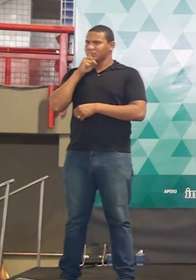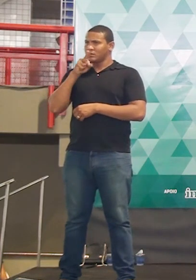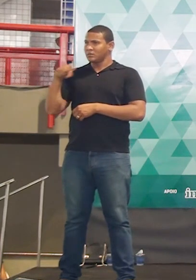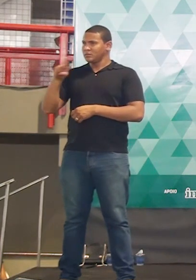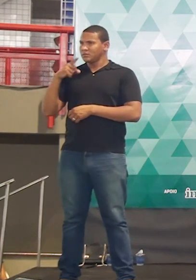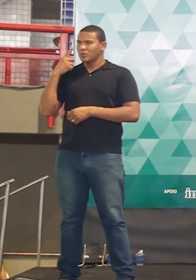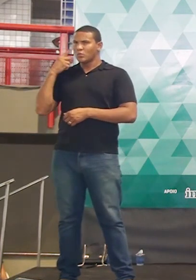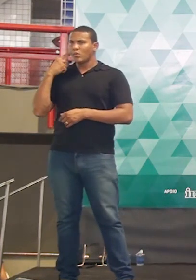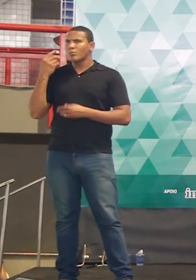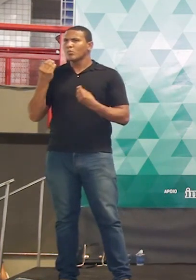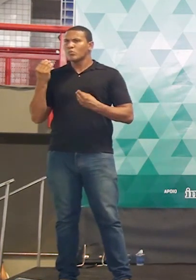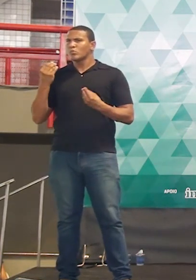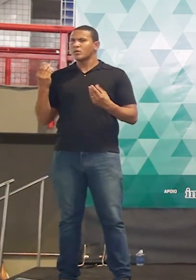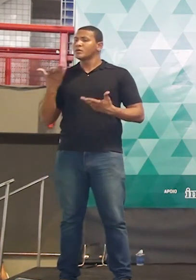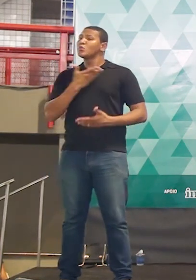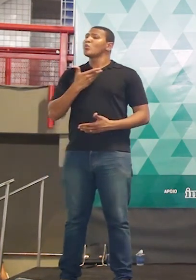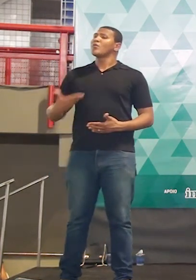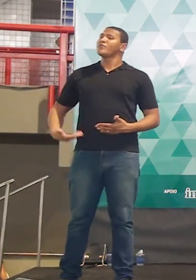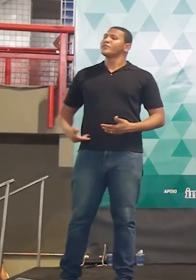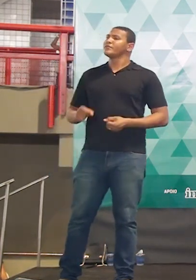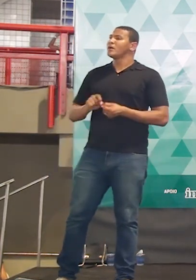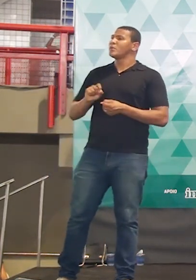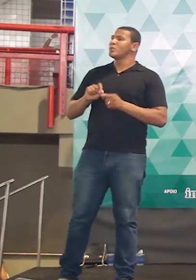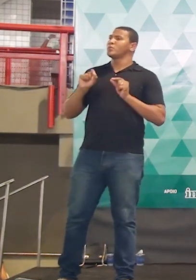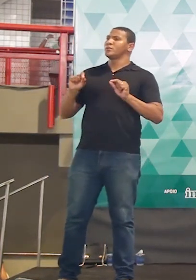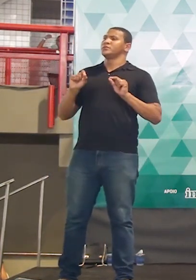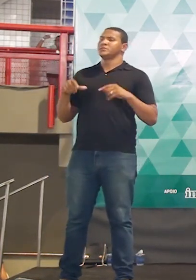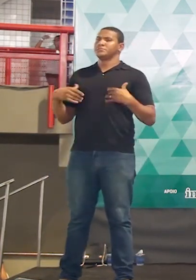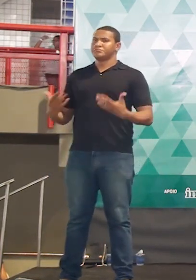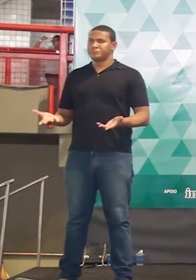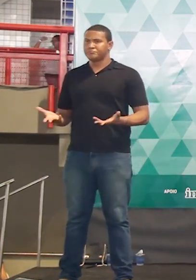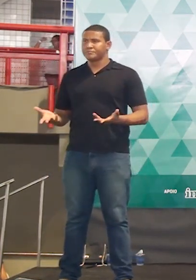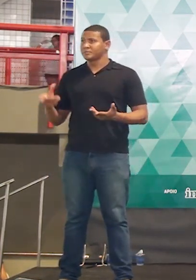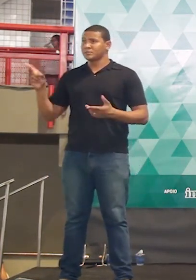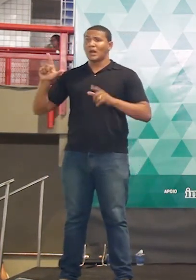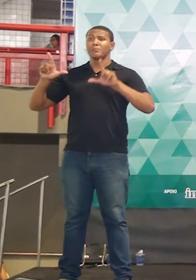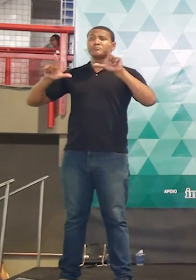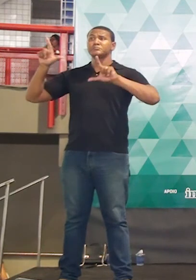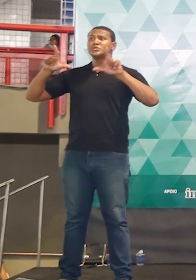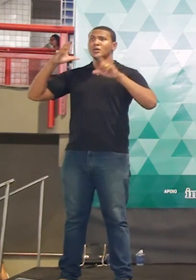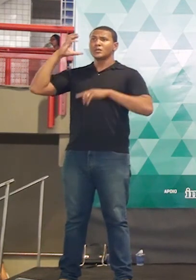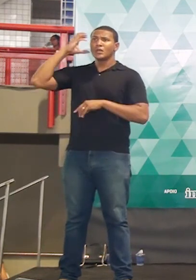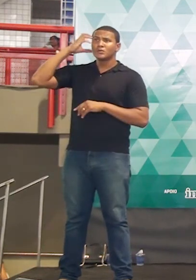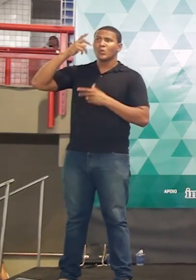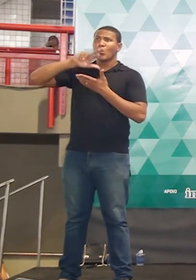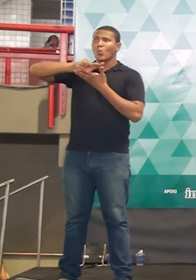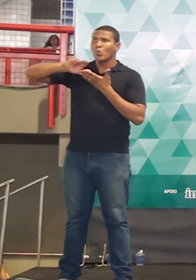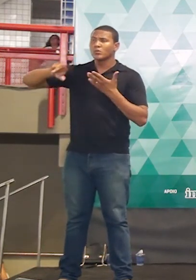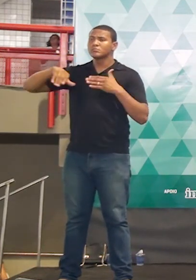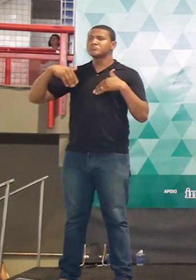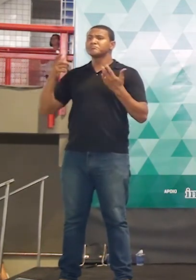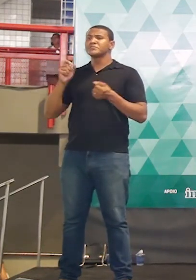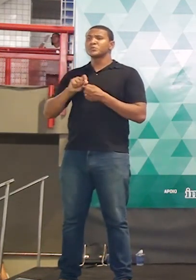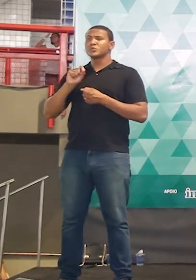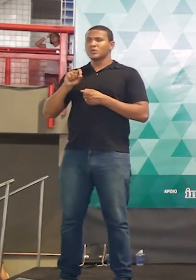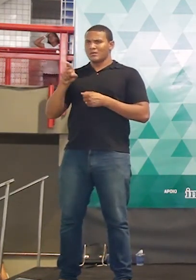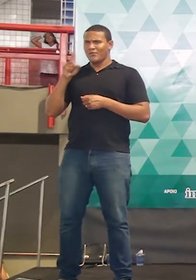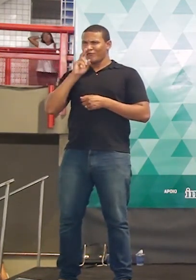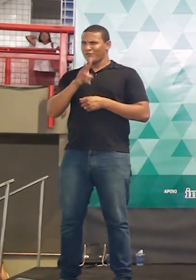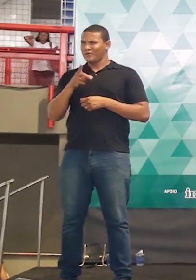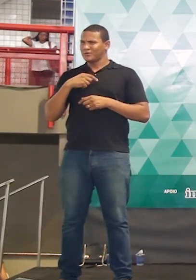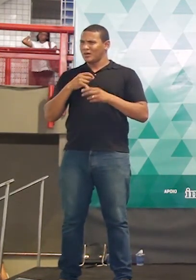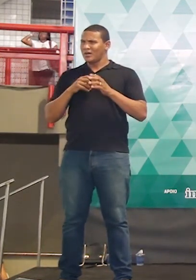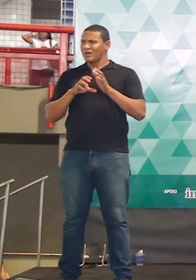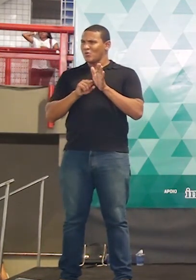saída. E o que é que o governo pode fazer? E o que é que a própria mídia pode fazer? Eu acho que vocês já viram o próprio Google, quando